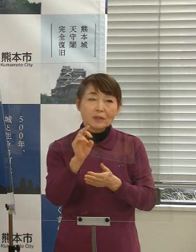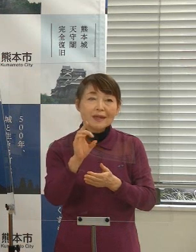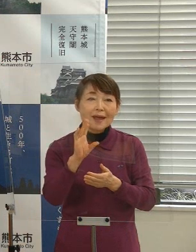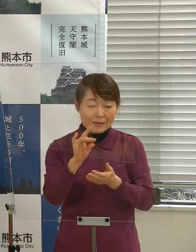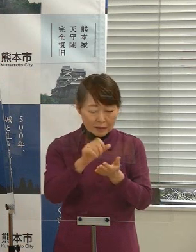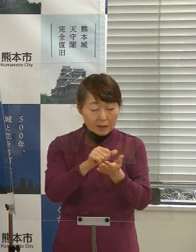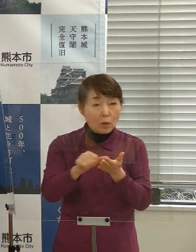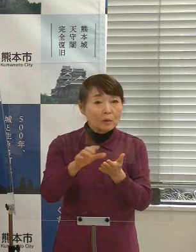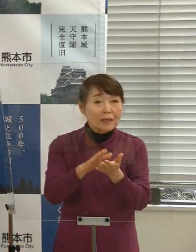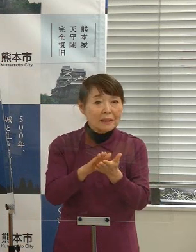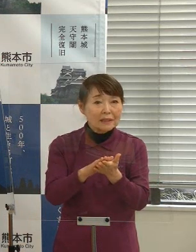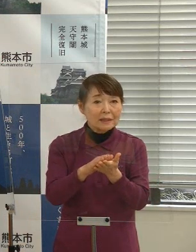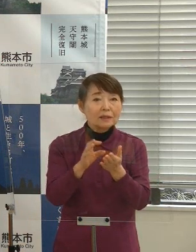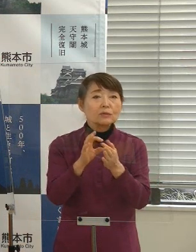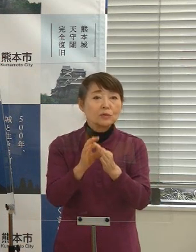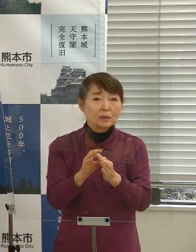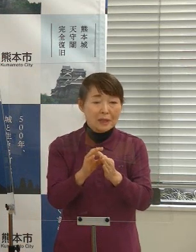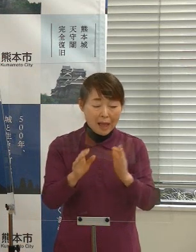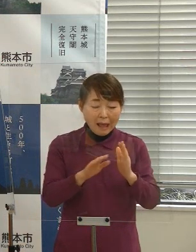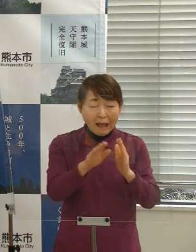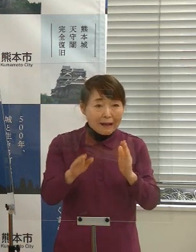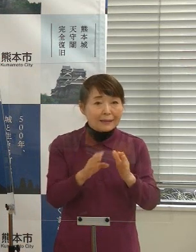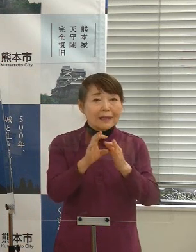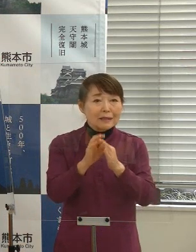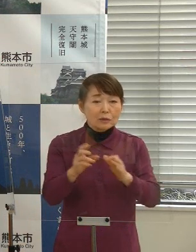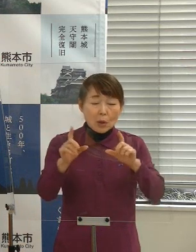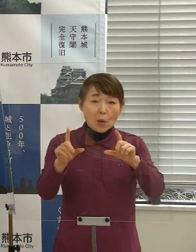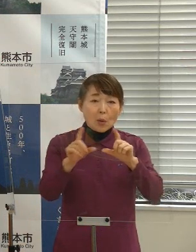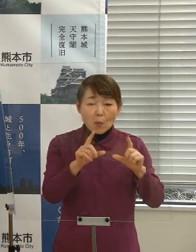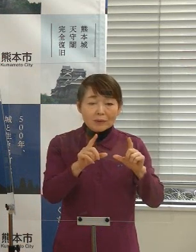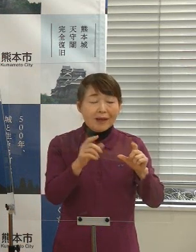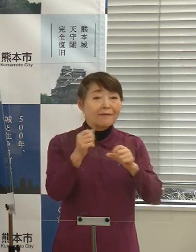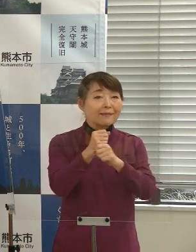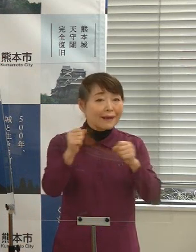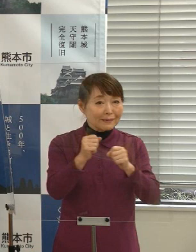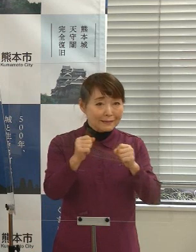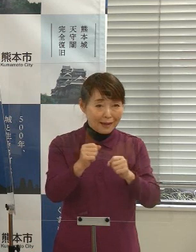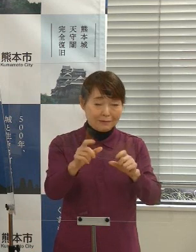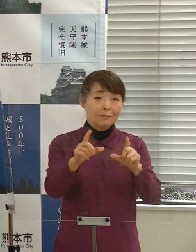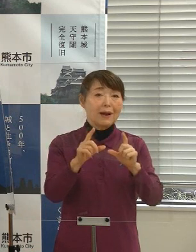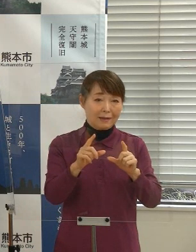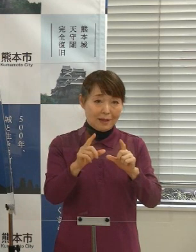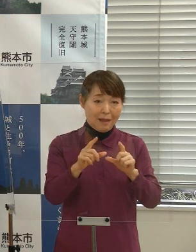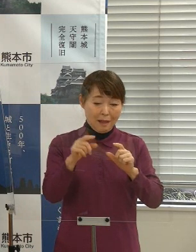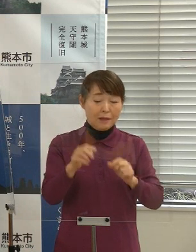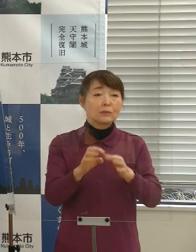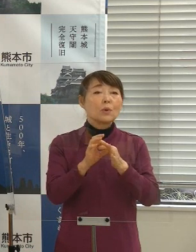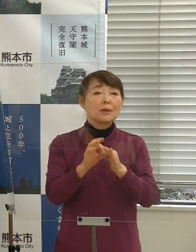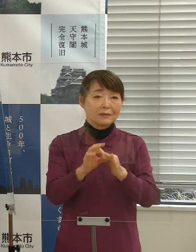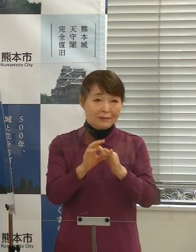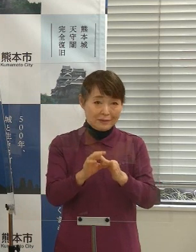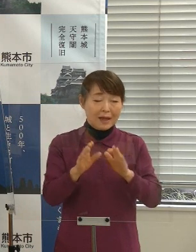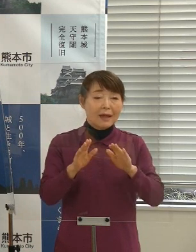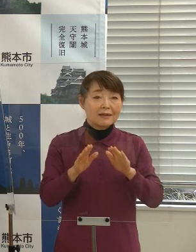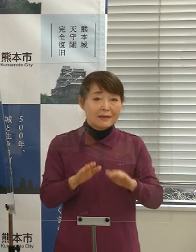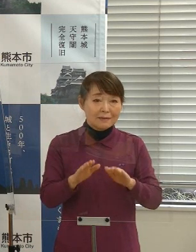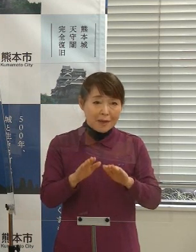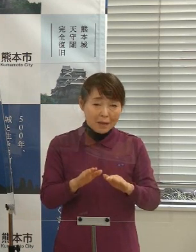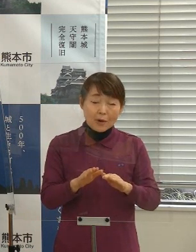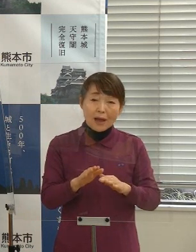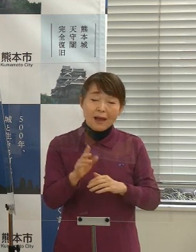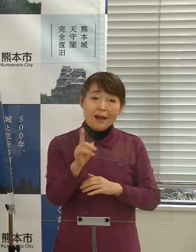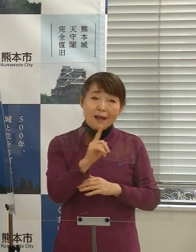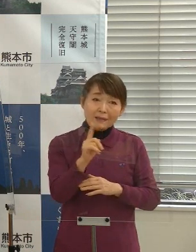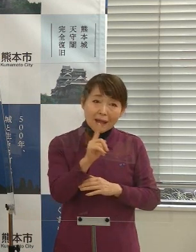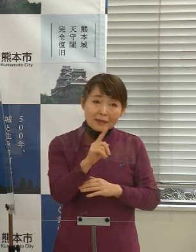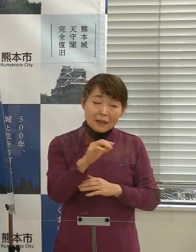のことについてはお答えできないということでありましたので、それについて今現時点で、何かそういう戸